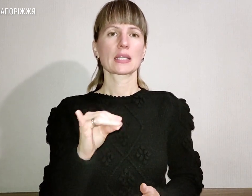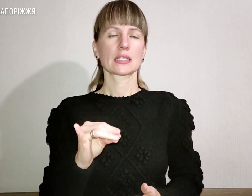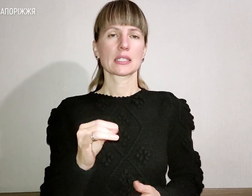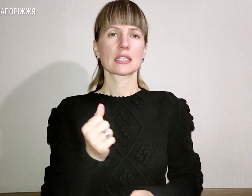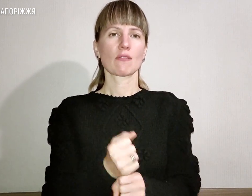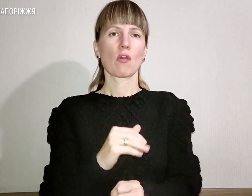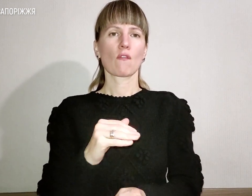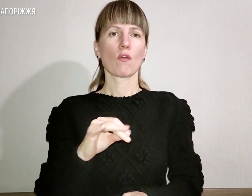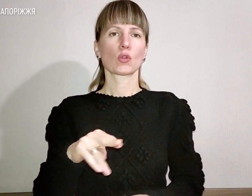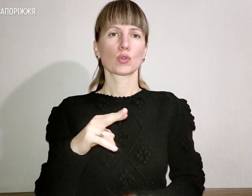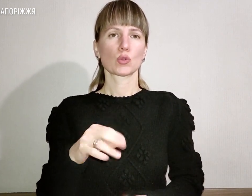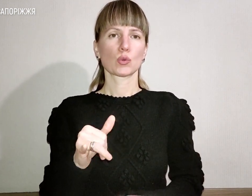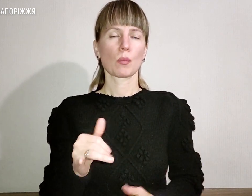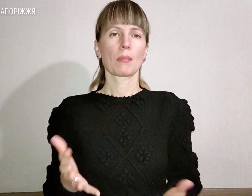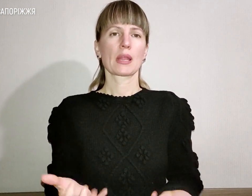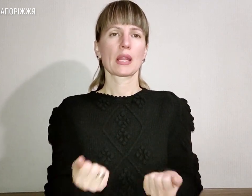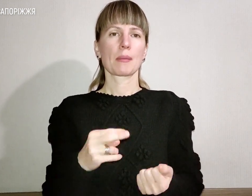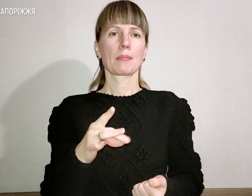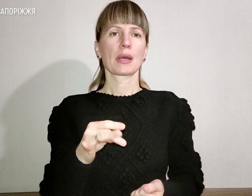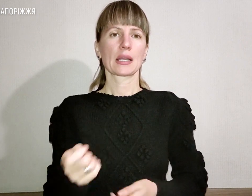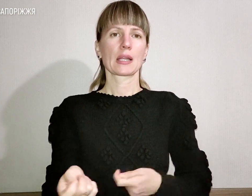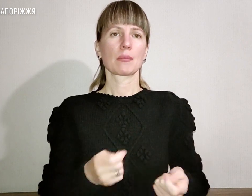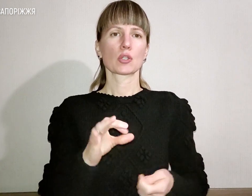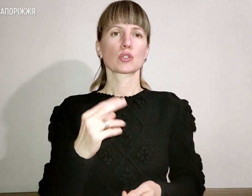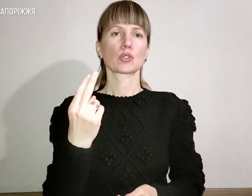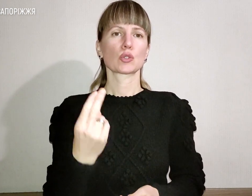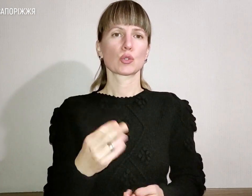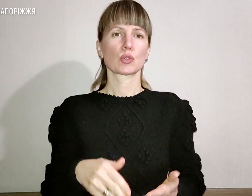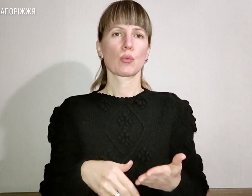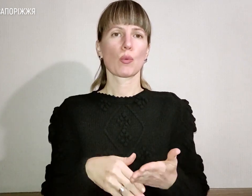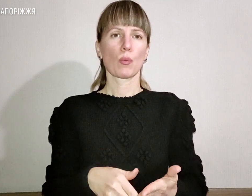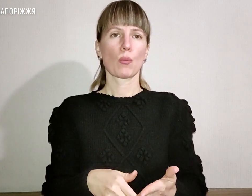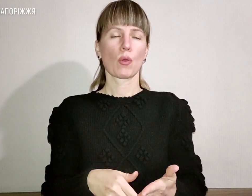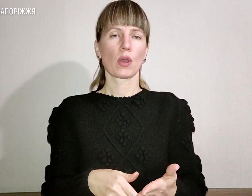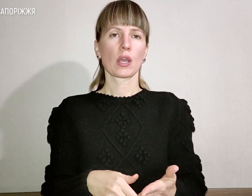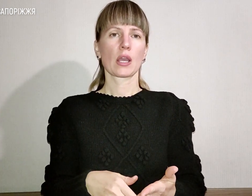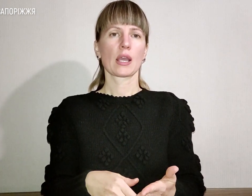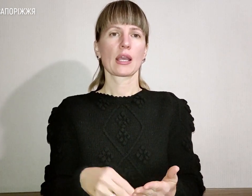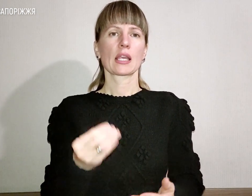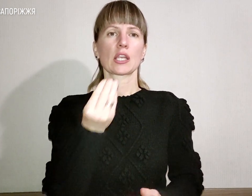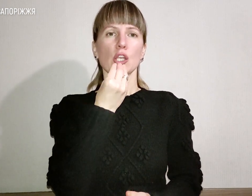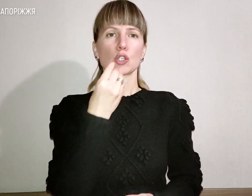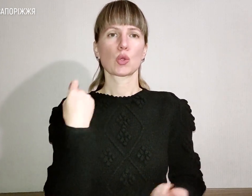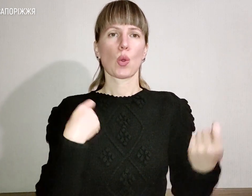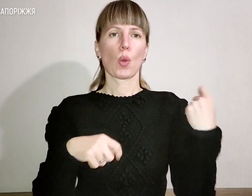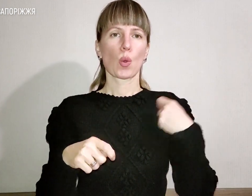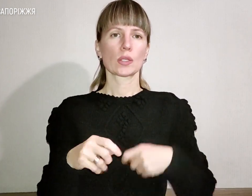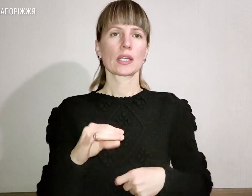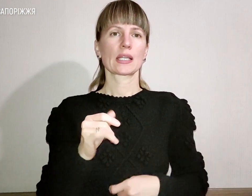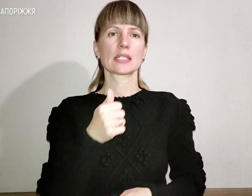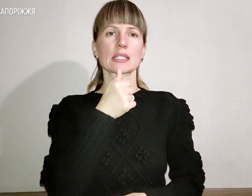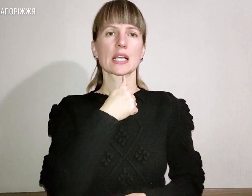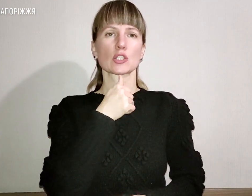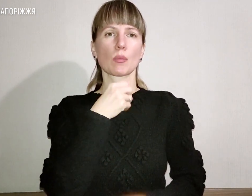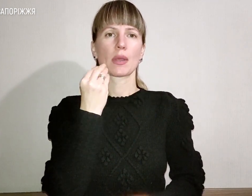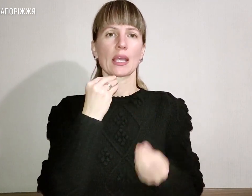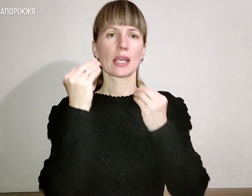фонду підтримки при департаменті соціальної допомоги, зокрема їжу, одяг та засоби гігієни. А